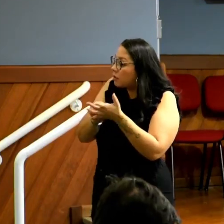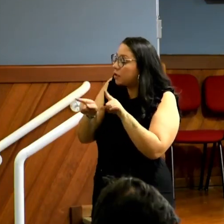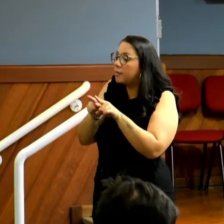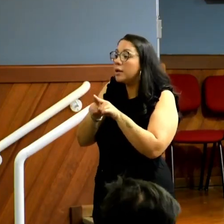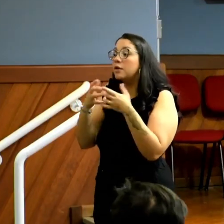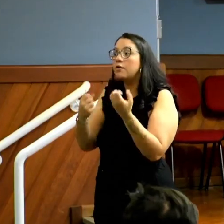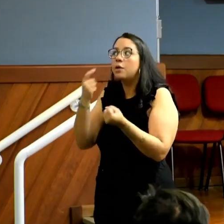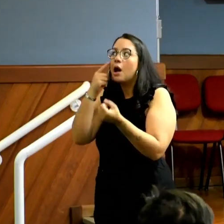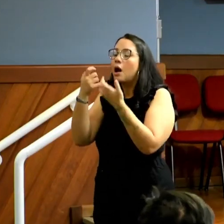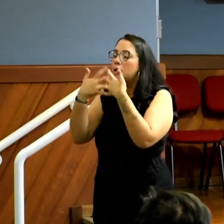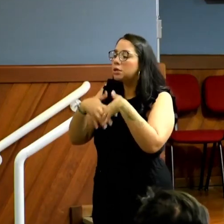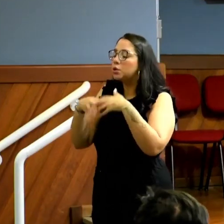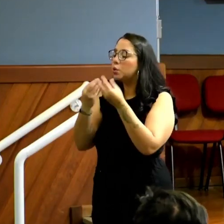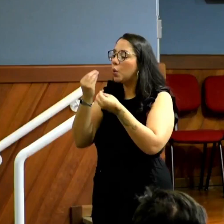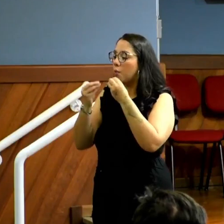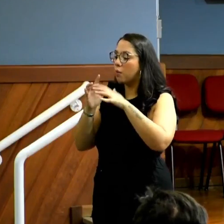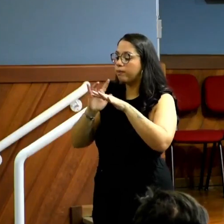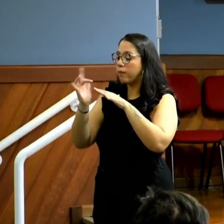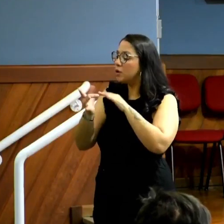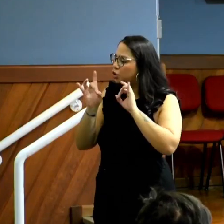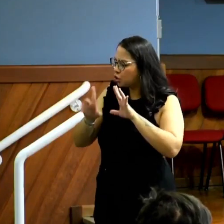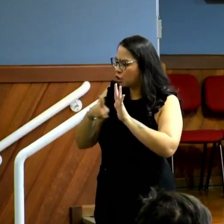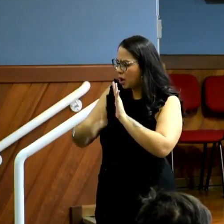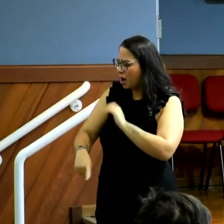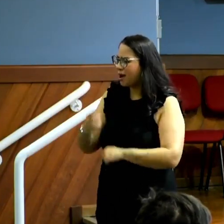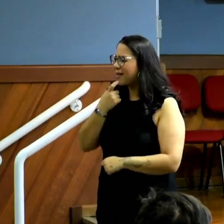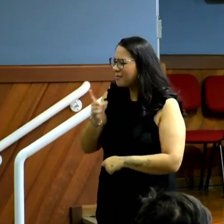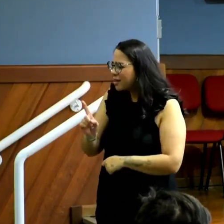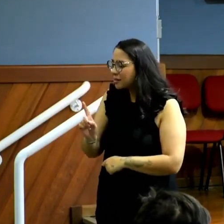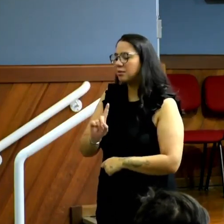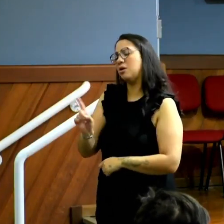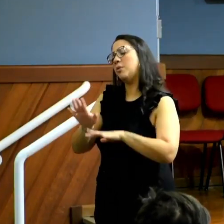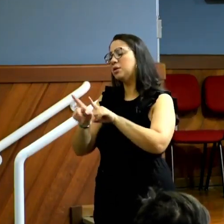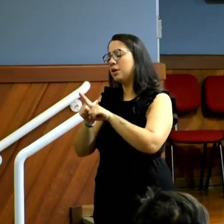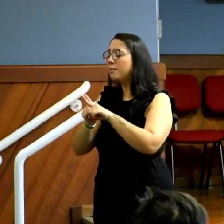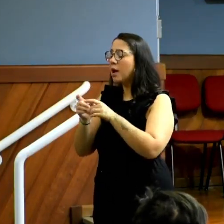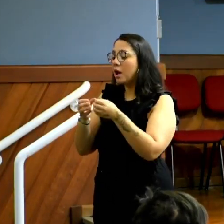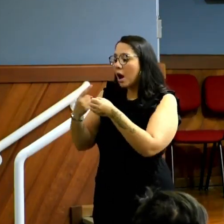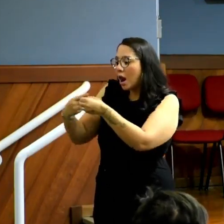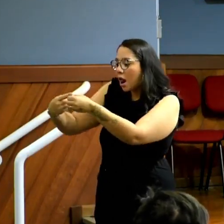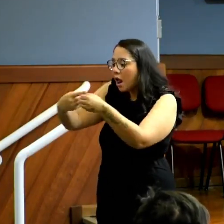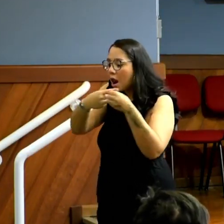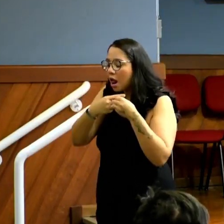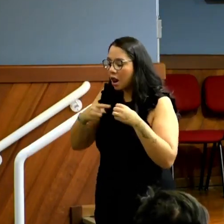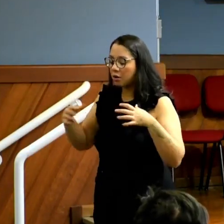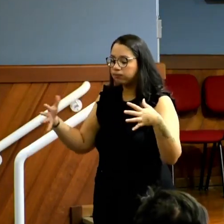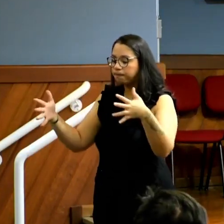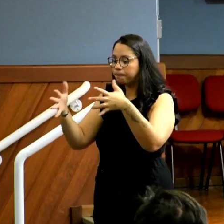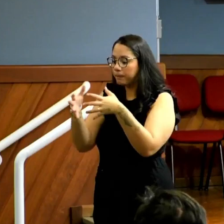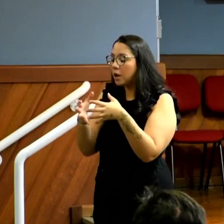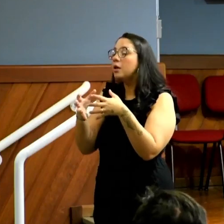dessa rede de uma forma não apenas Campinas, mas talvez Campinas é a sua região metropolitana e depois a gente vê como vai ser, né?